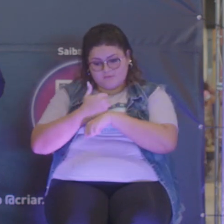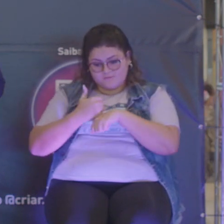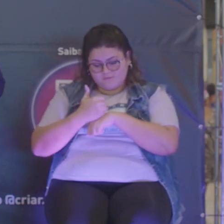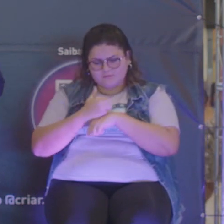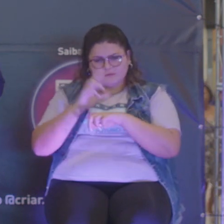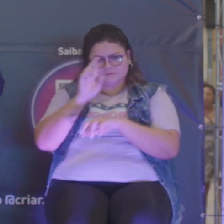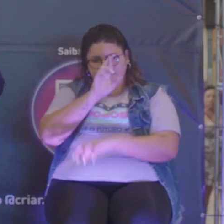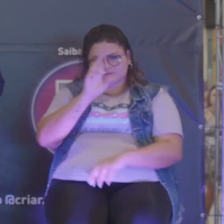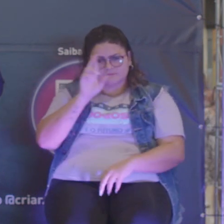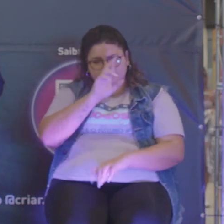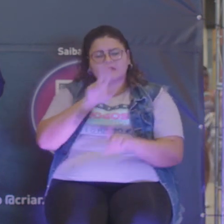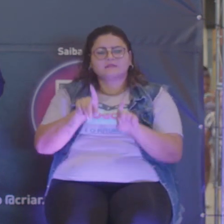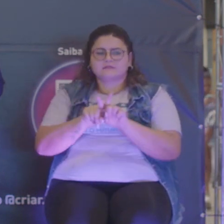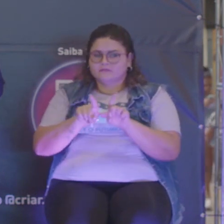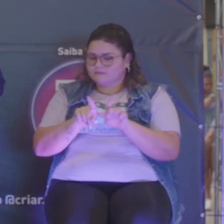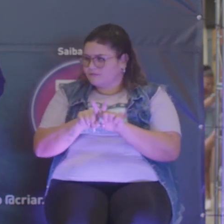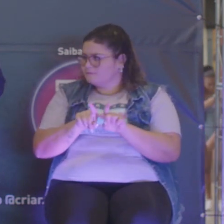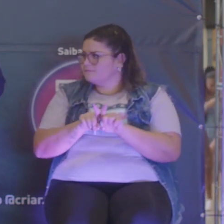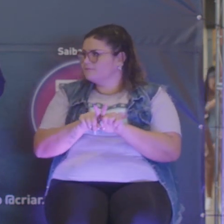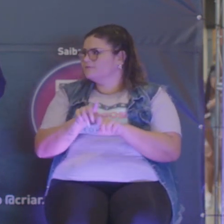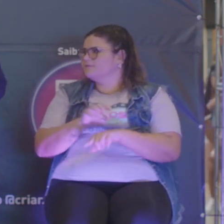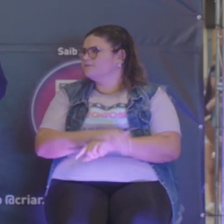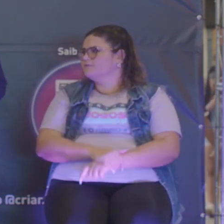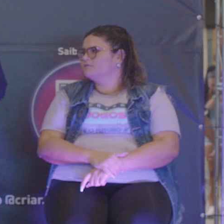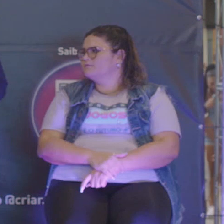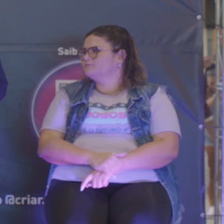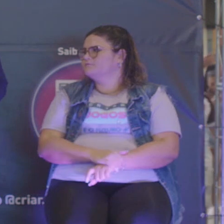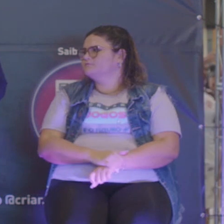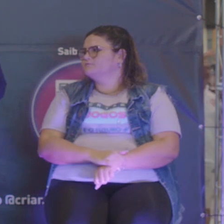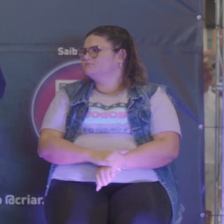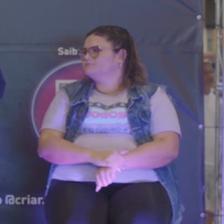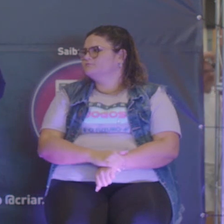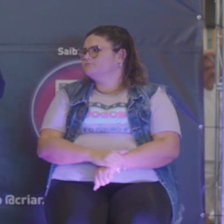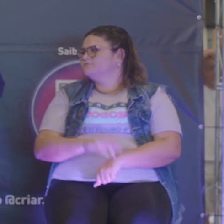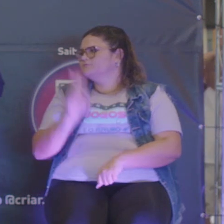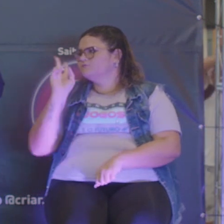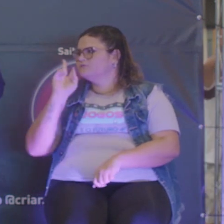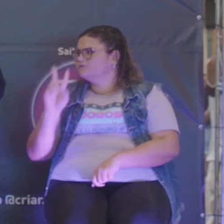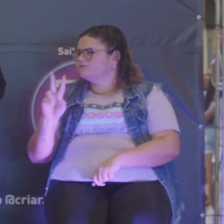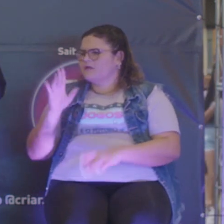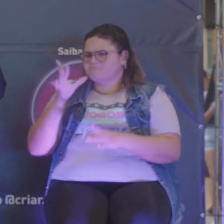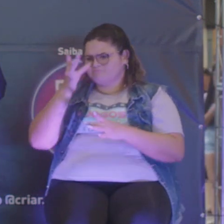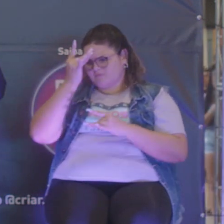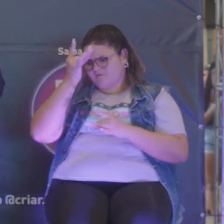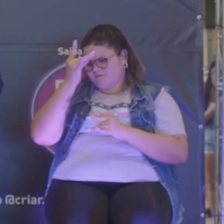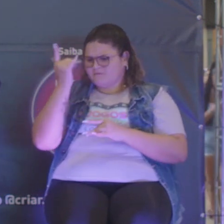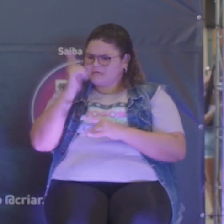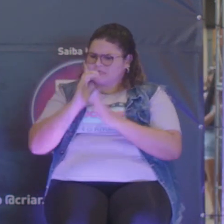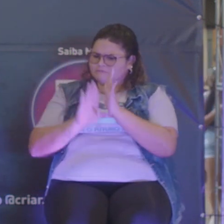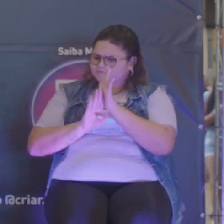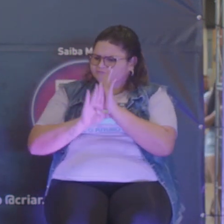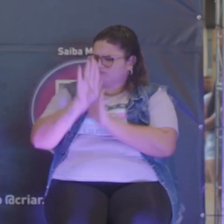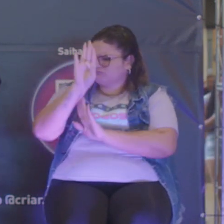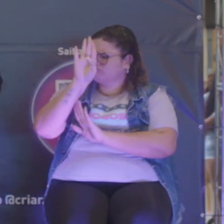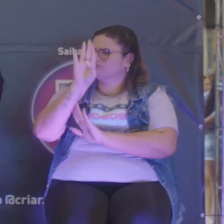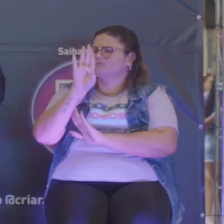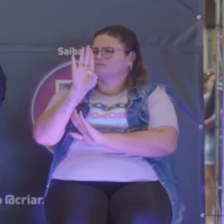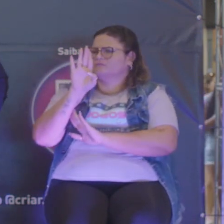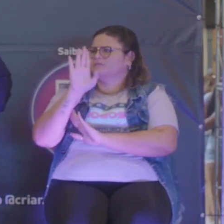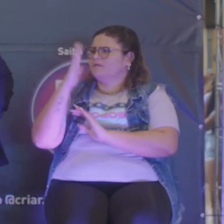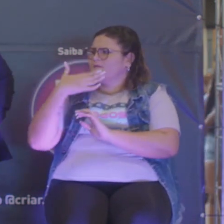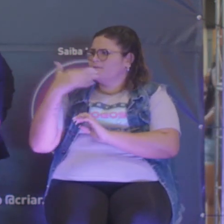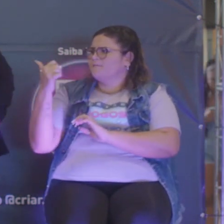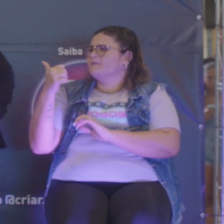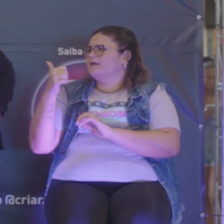dos times que olham para esse ranqueamento, ver quem está performando melhor, quem está ganhando, quem está subindo no